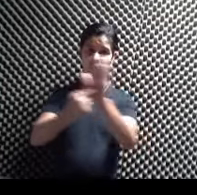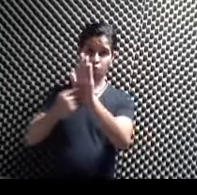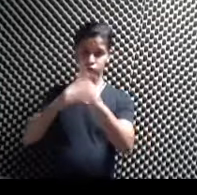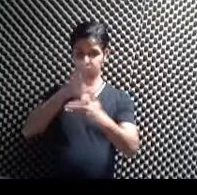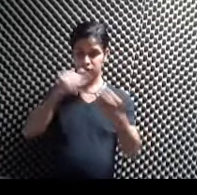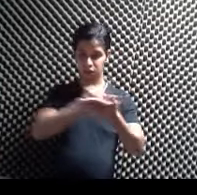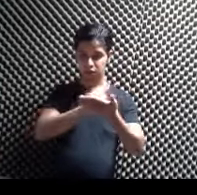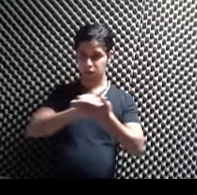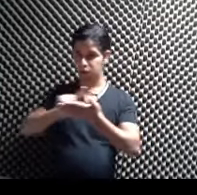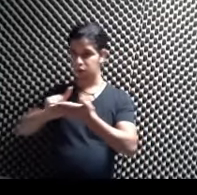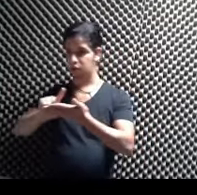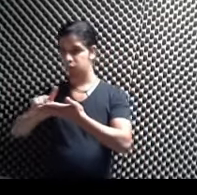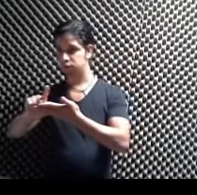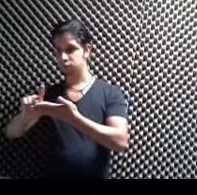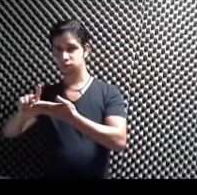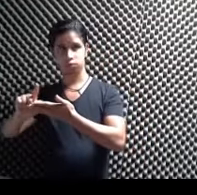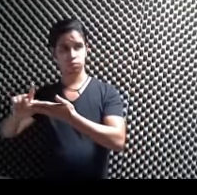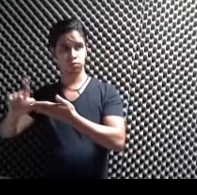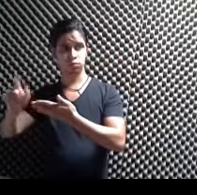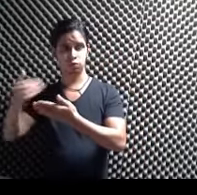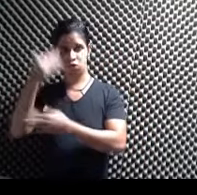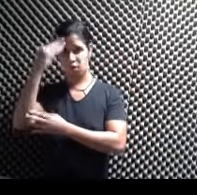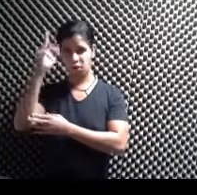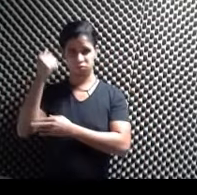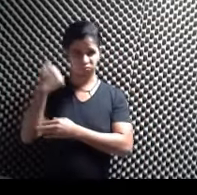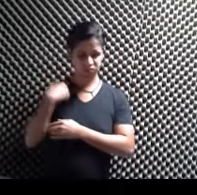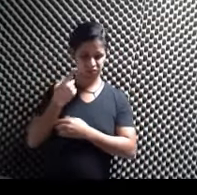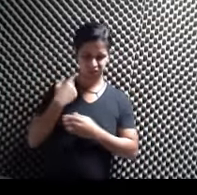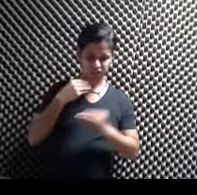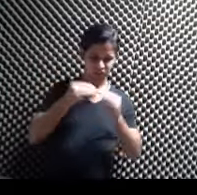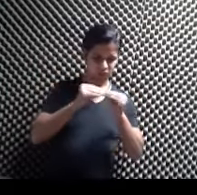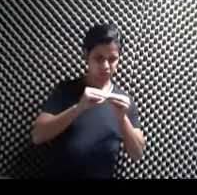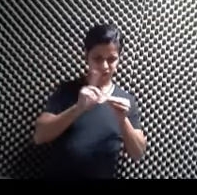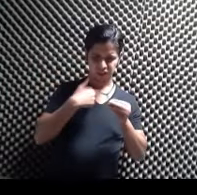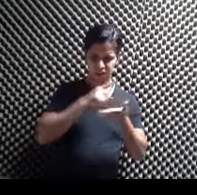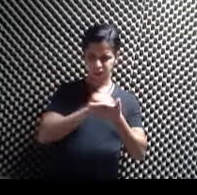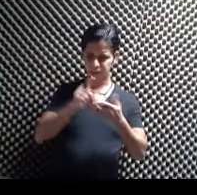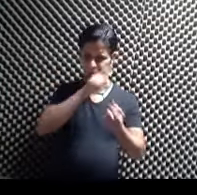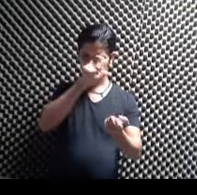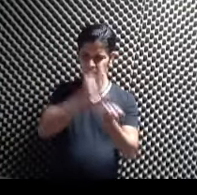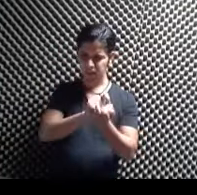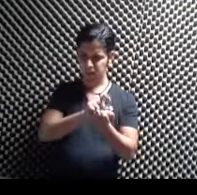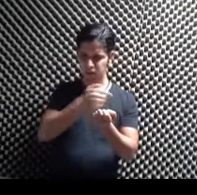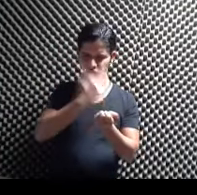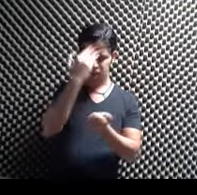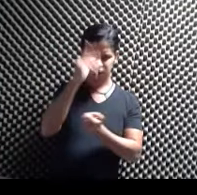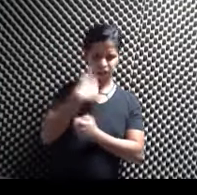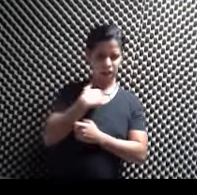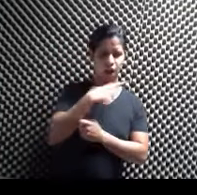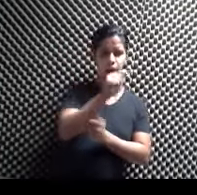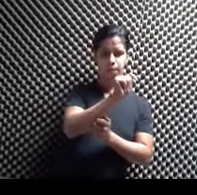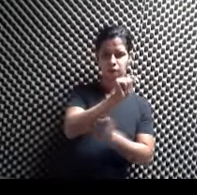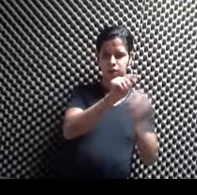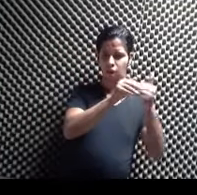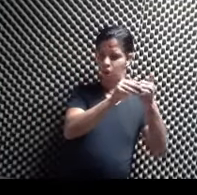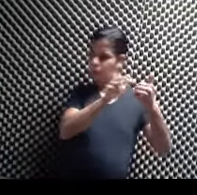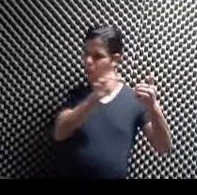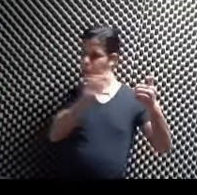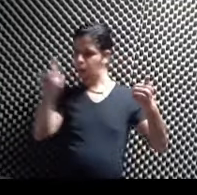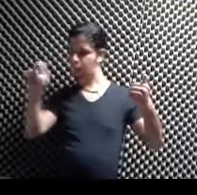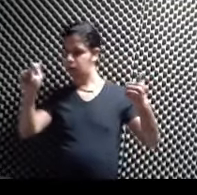que es hasta el fin de semana, no me acuerdo el número. La fecha yo creo exacta. Que una semana exacta, sí. De martes a martes. Hoy estrena, ¿verdad?